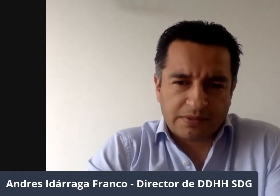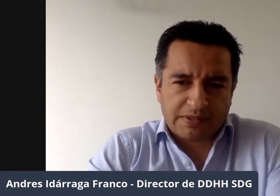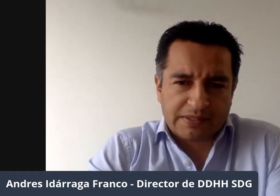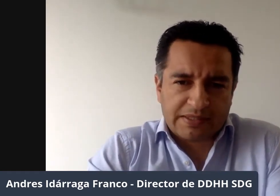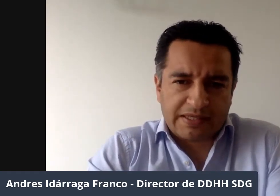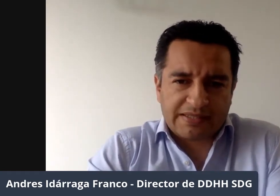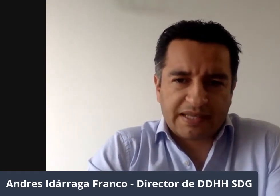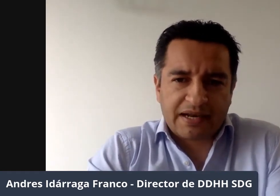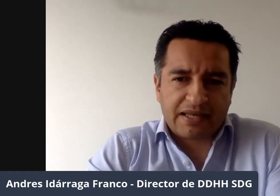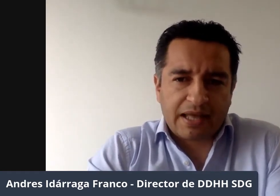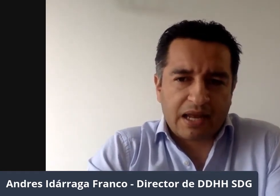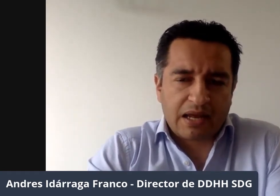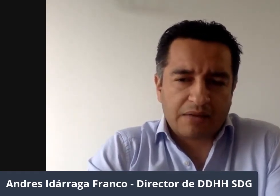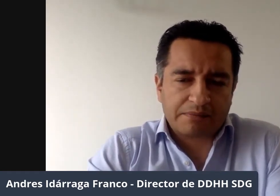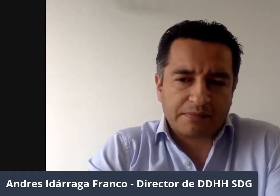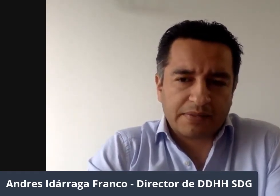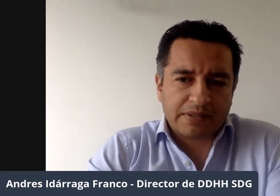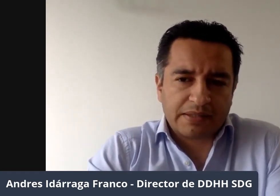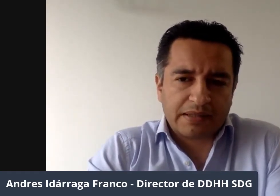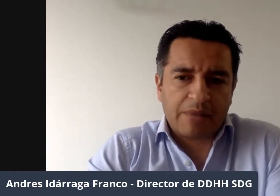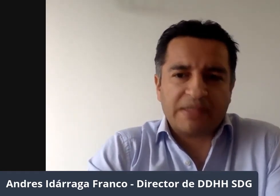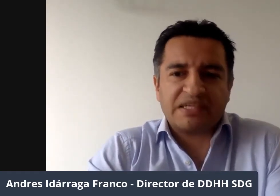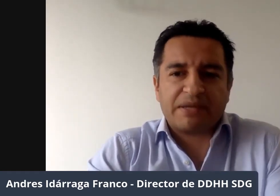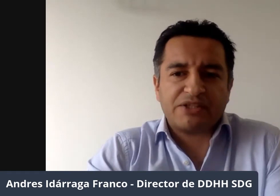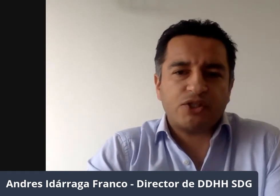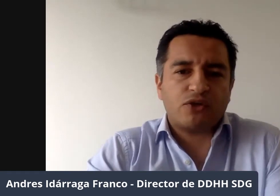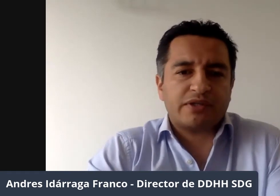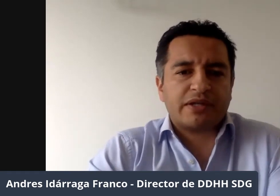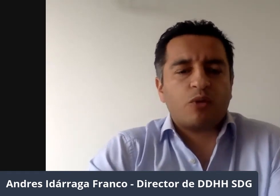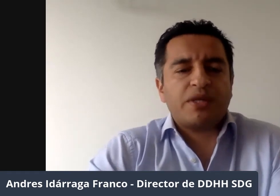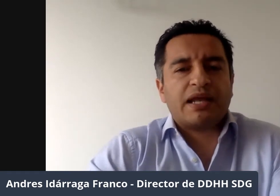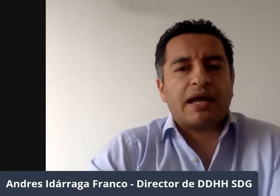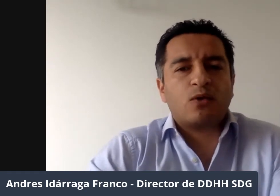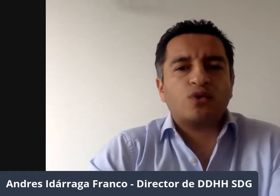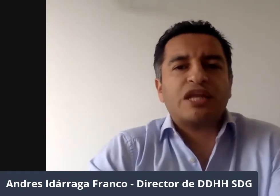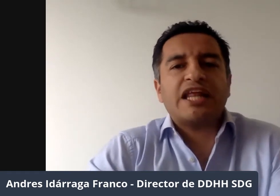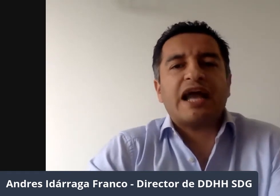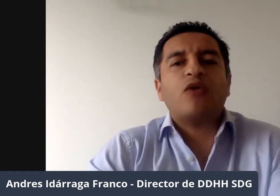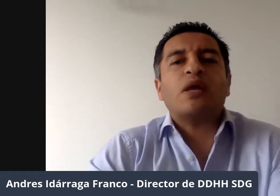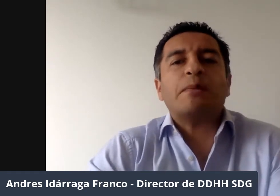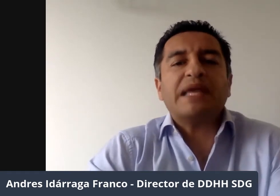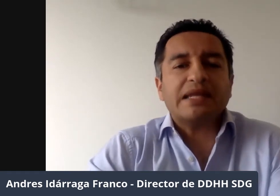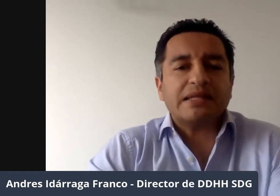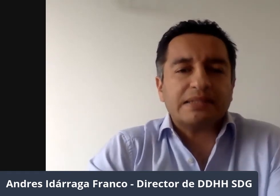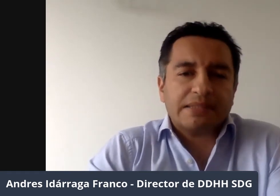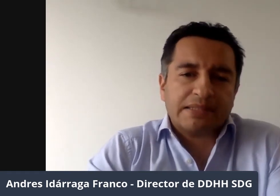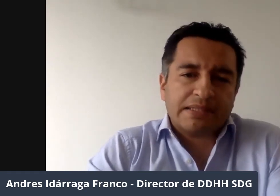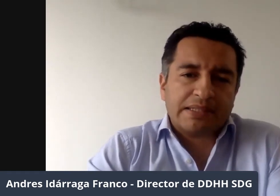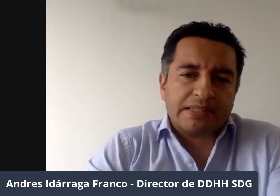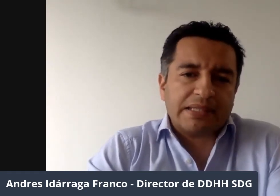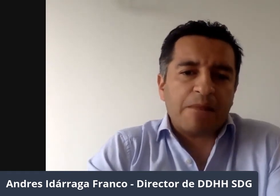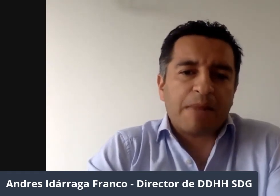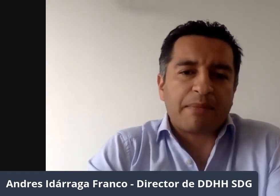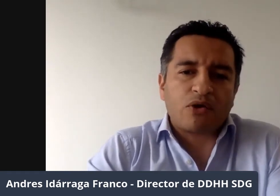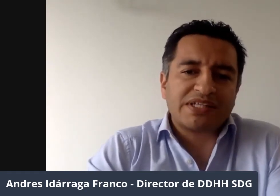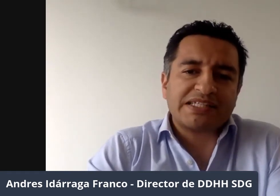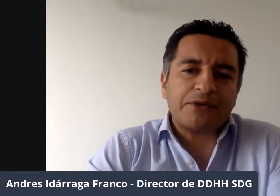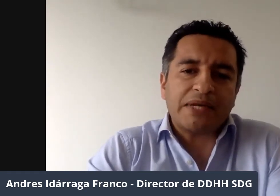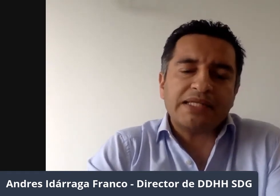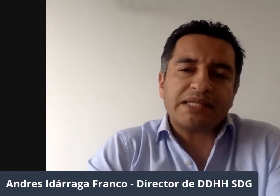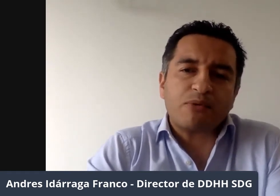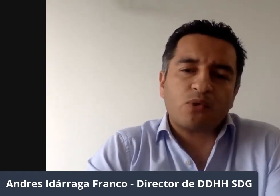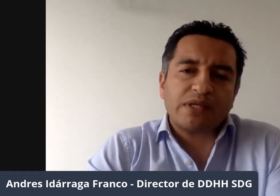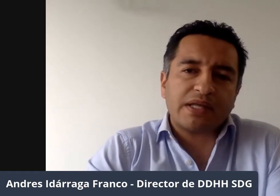otro, es en realidad la emancipación, entre comillas, la utilidad o el bien del bárbaro